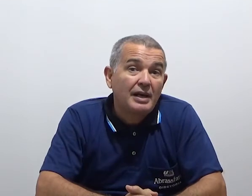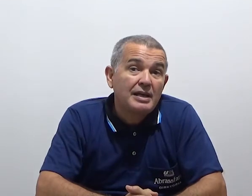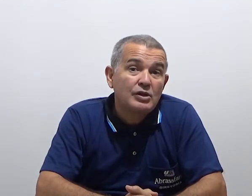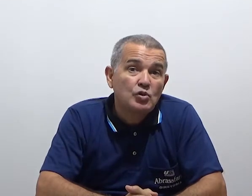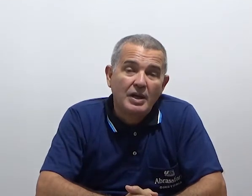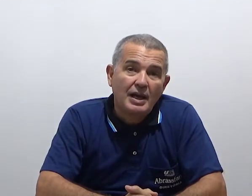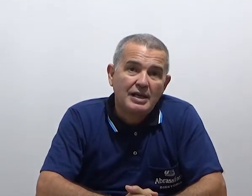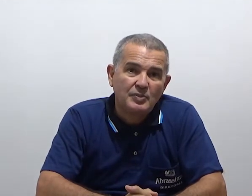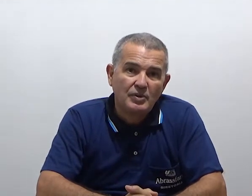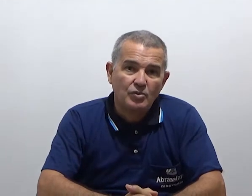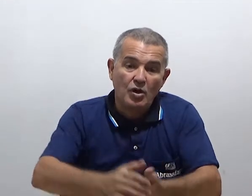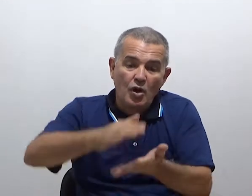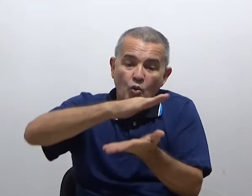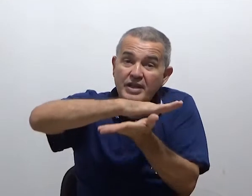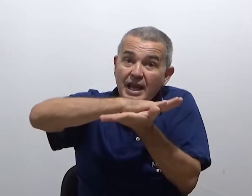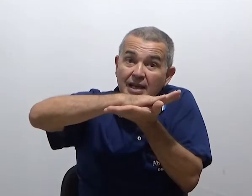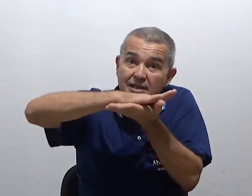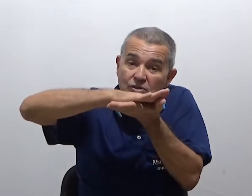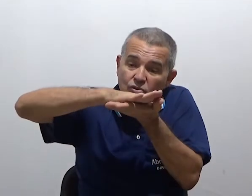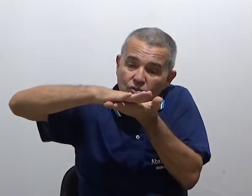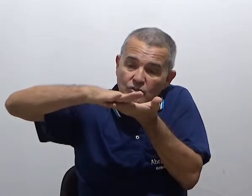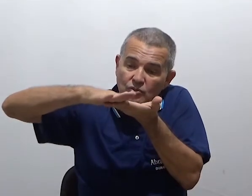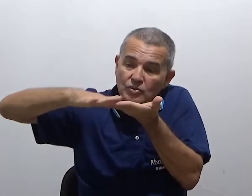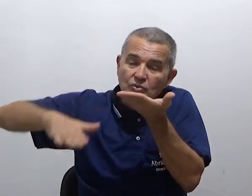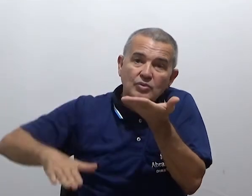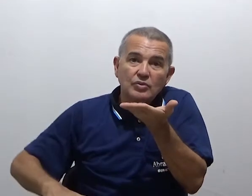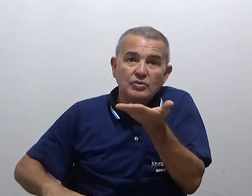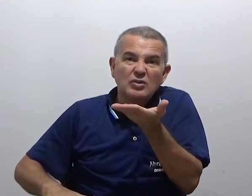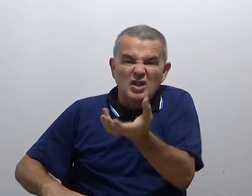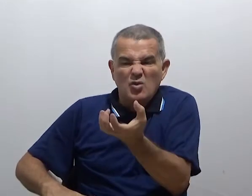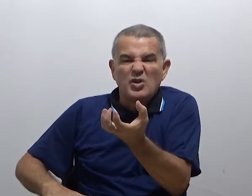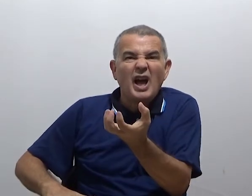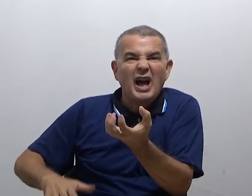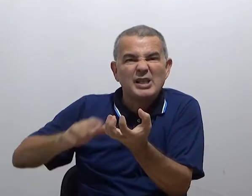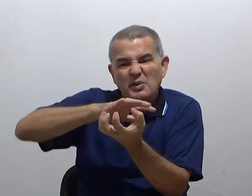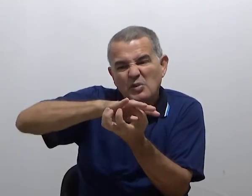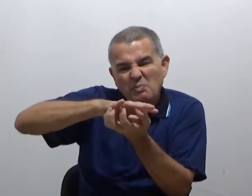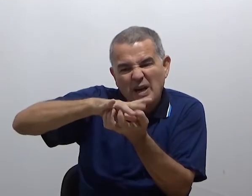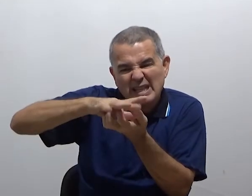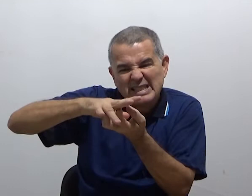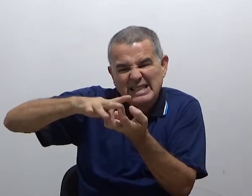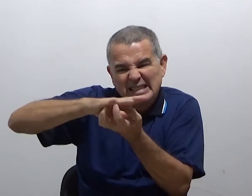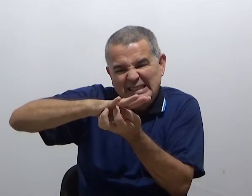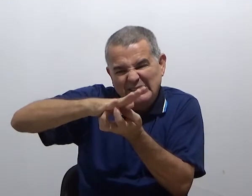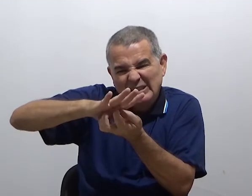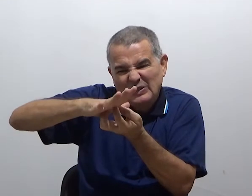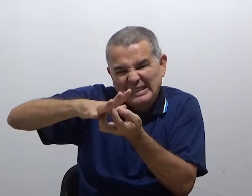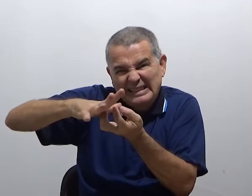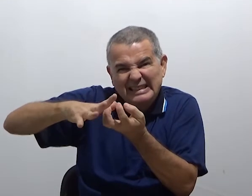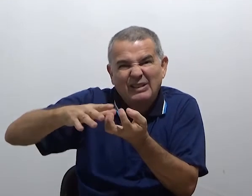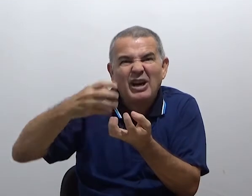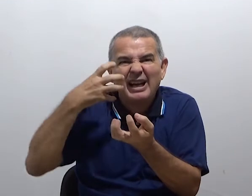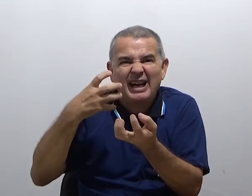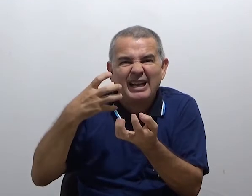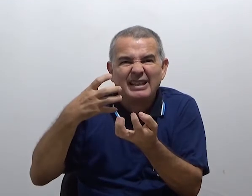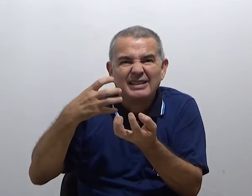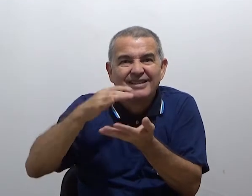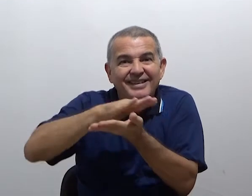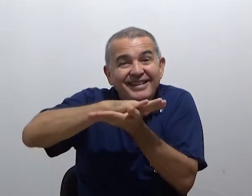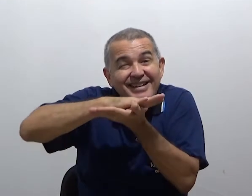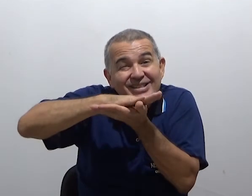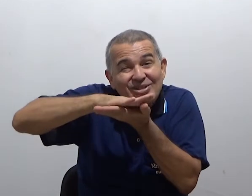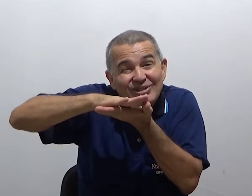Textura, o que é liso, o que é áspero. O que é liso, o que é áspero e passa e ó, você vai ter. Ó a